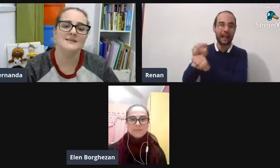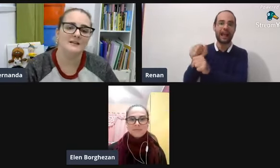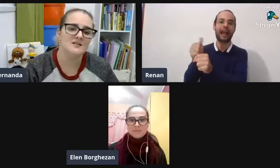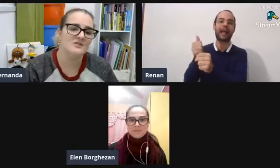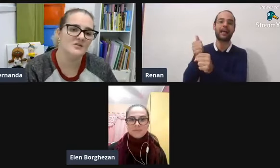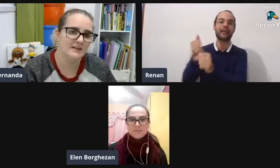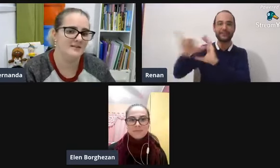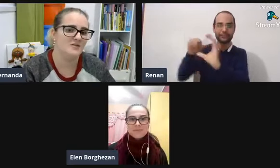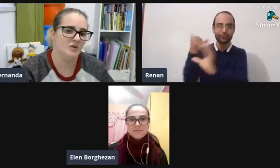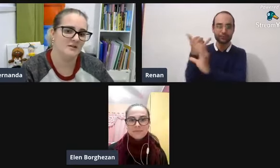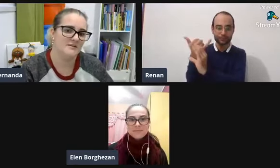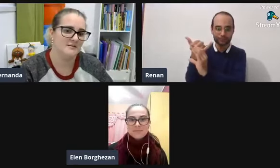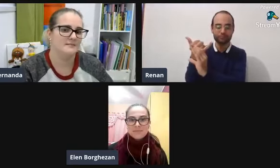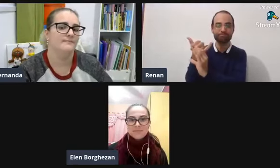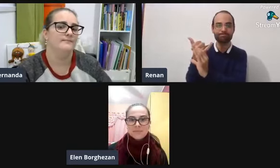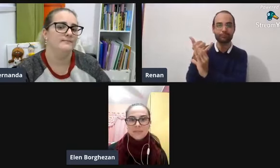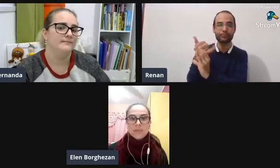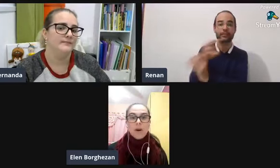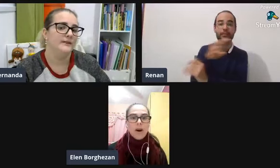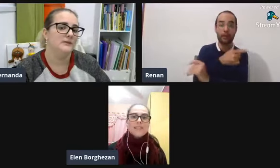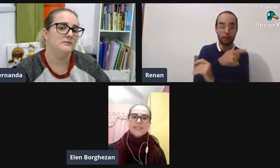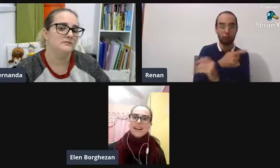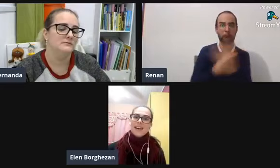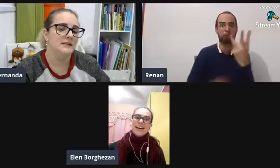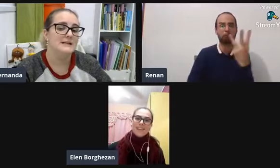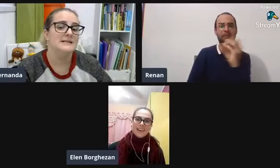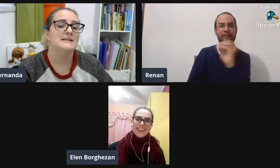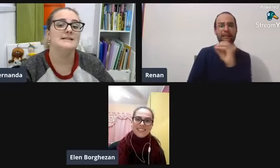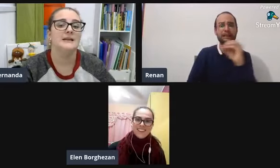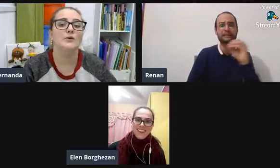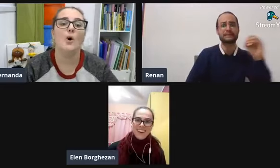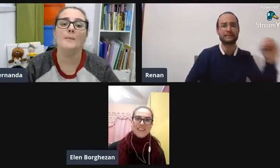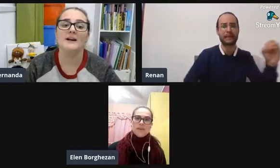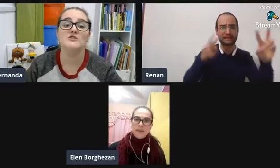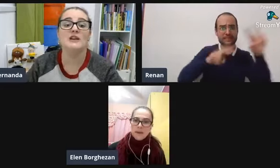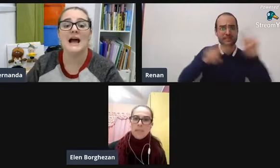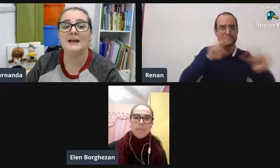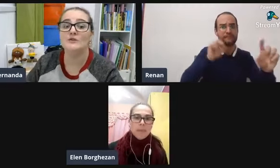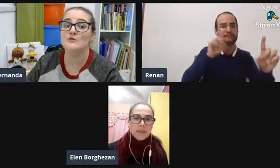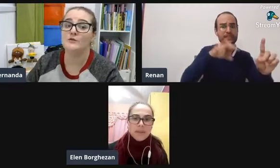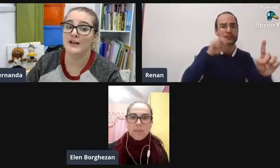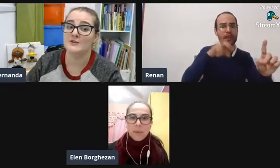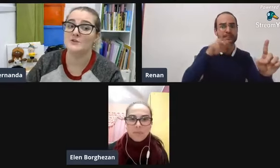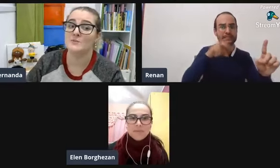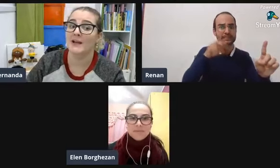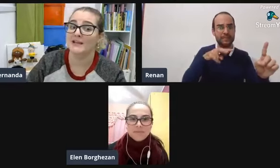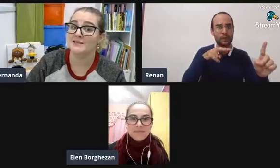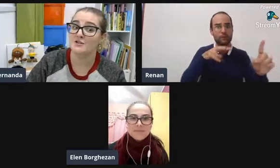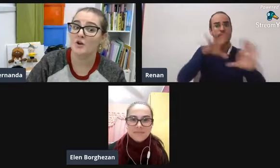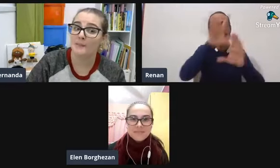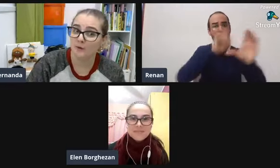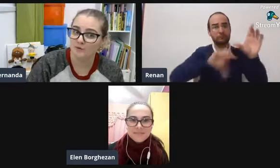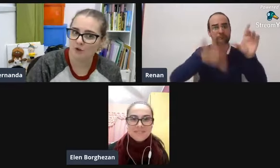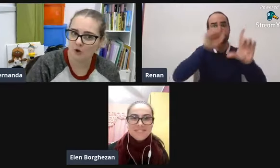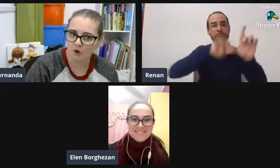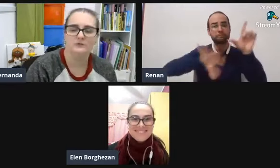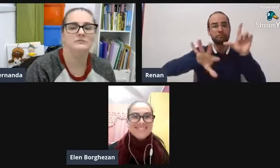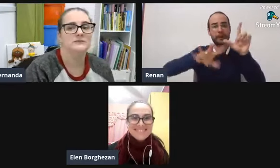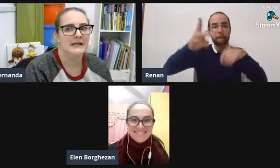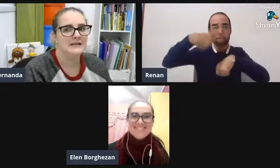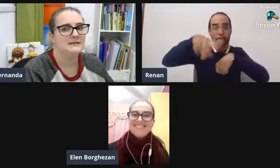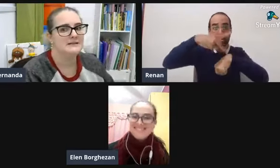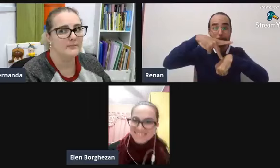quase 300 visualizações. Nossa, olha só. Compartilhado em diversos países do